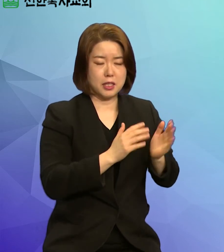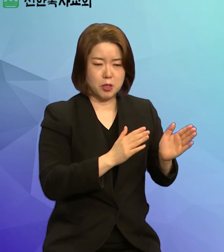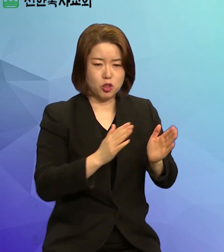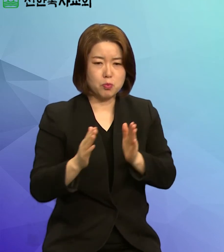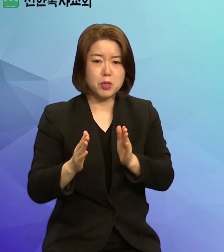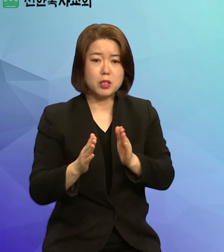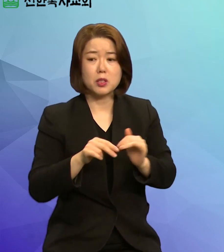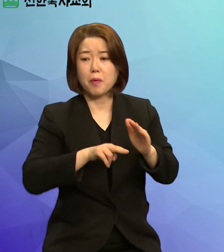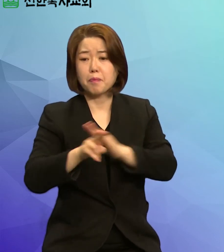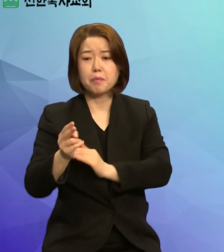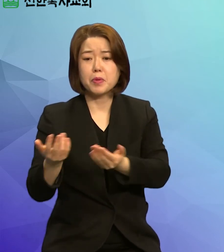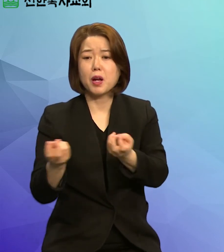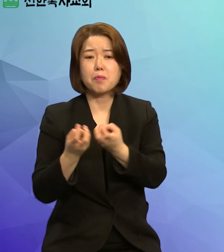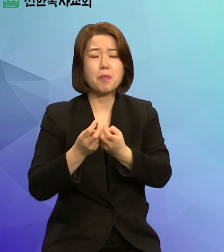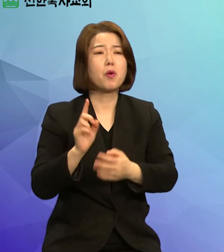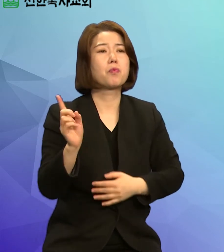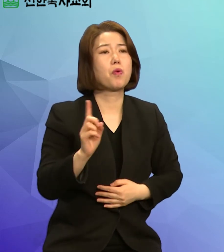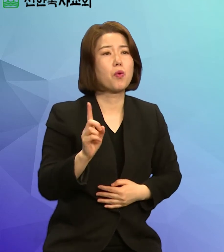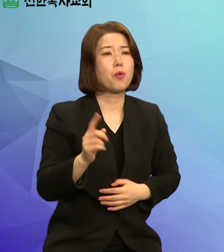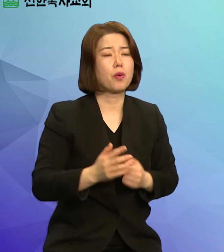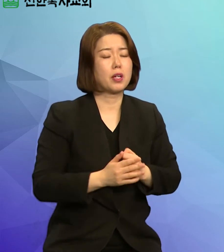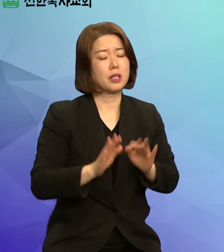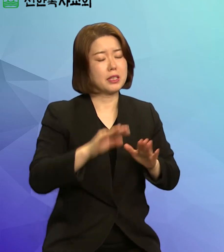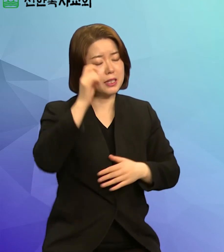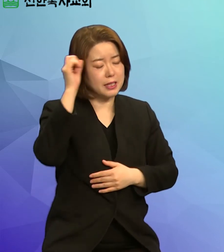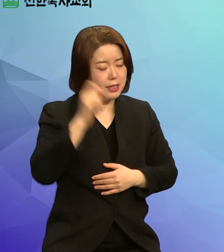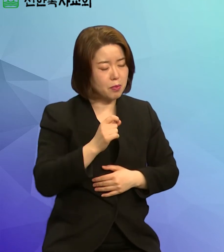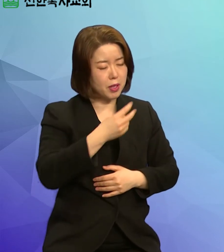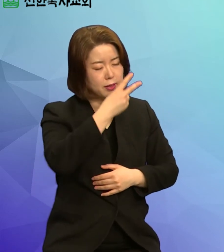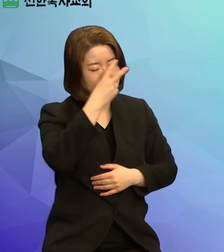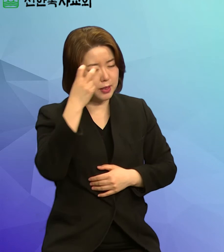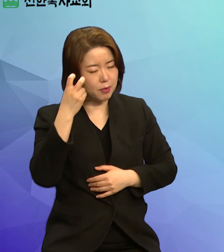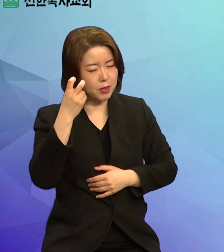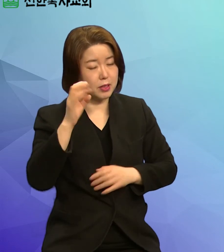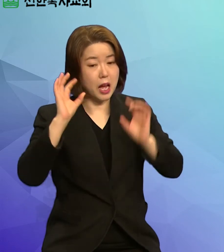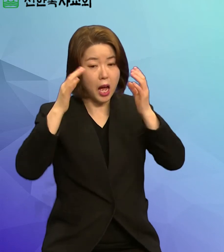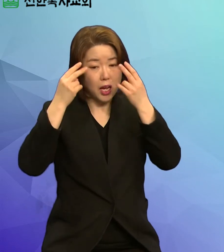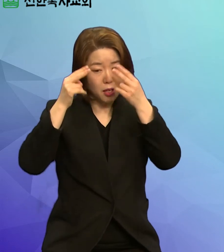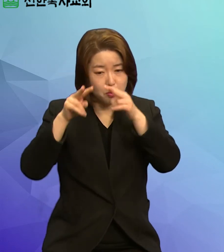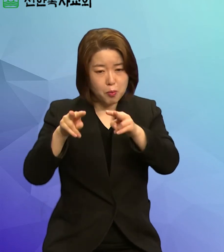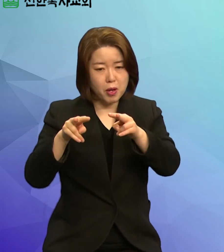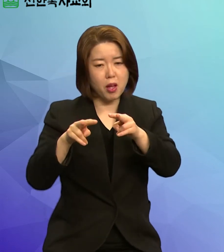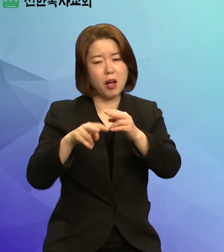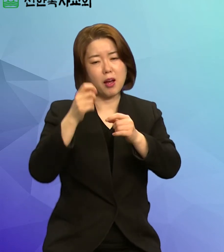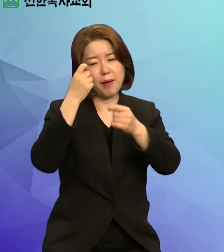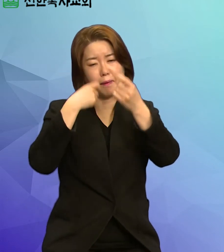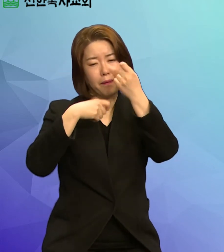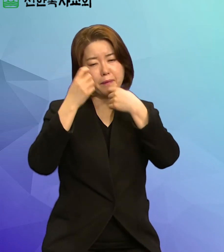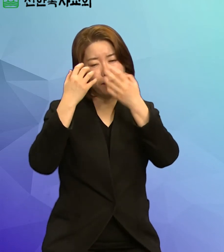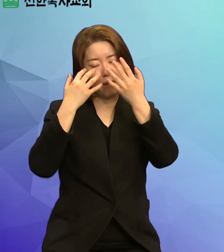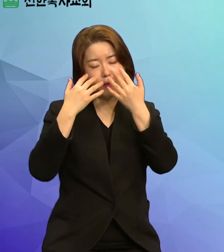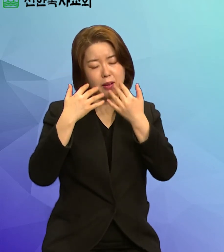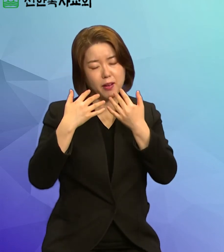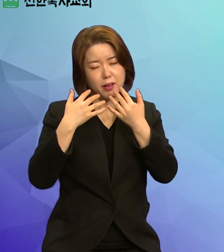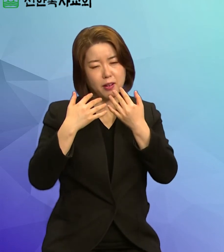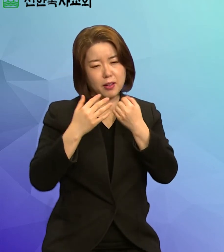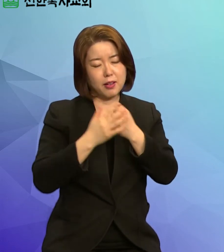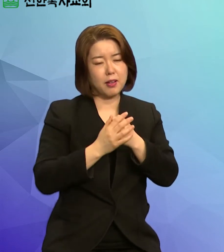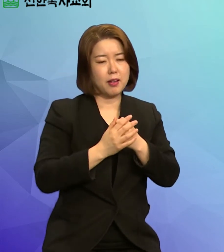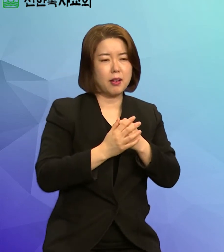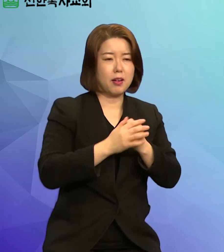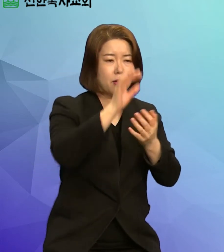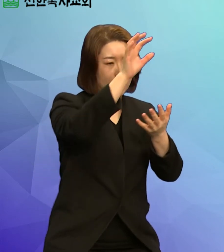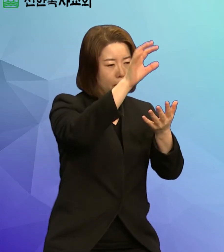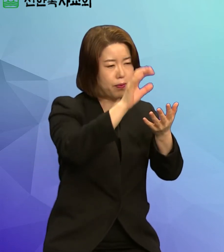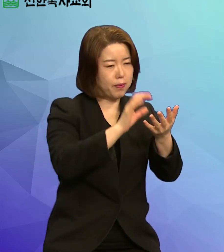어디에 있는지, 이 새벽에 자고 있는 아이를 바라보면서 눈물만 흐르네요. 두서없이 이렇게